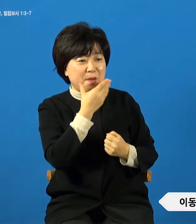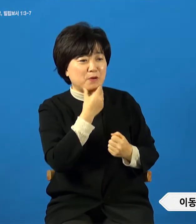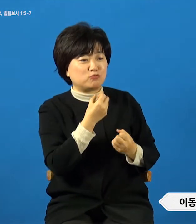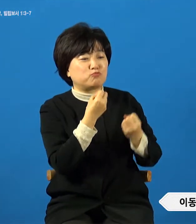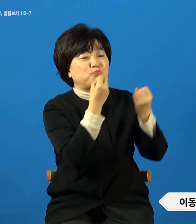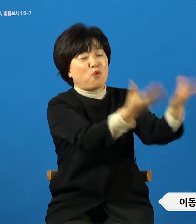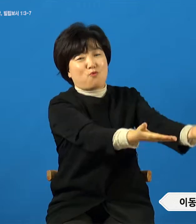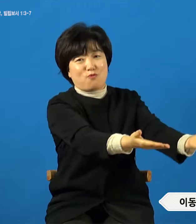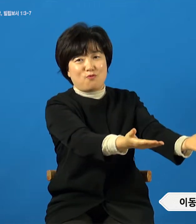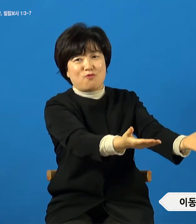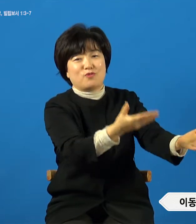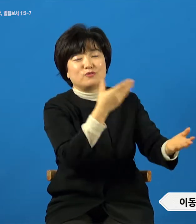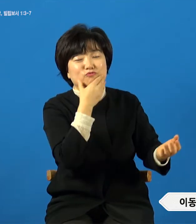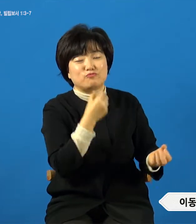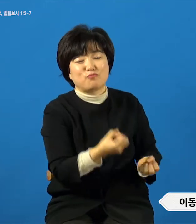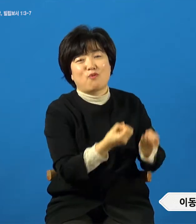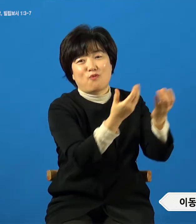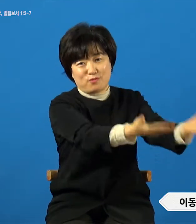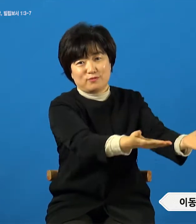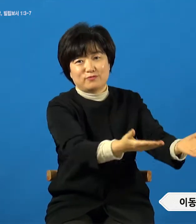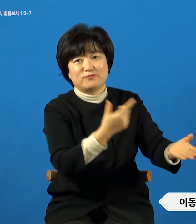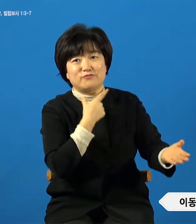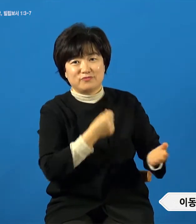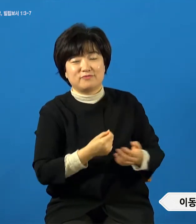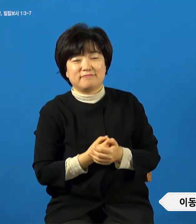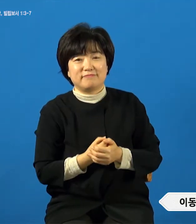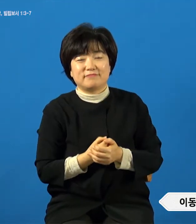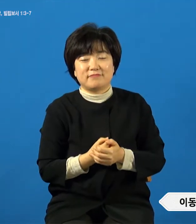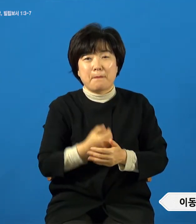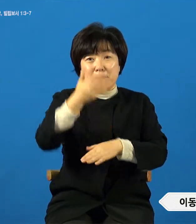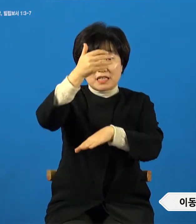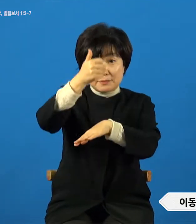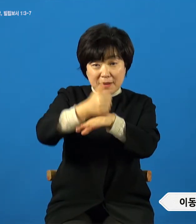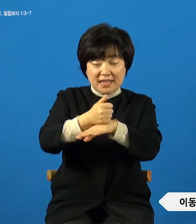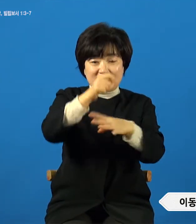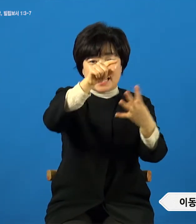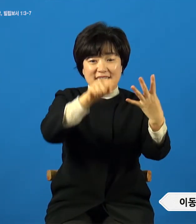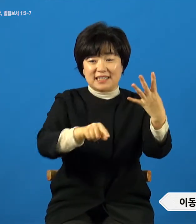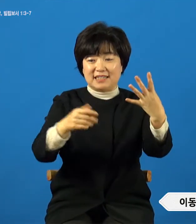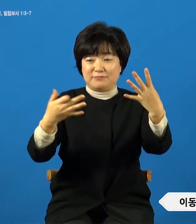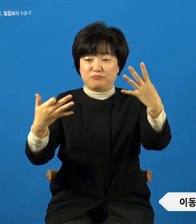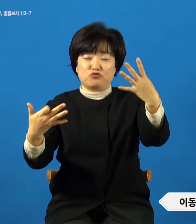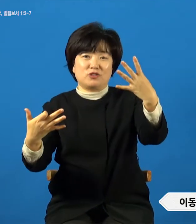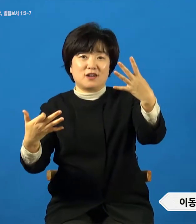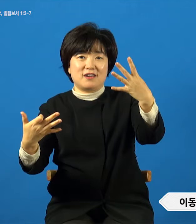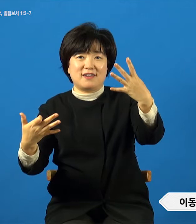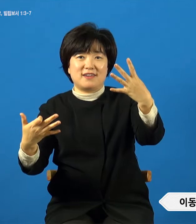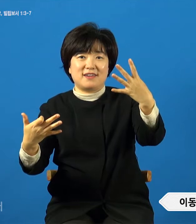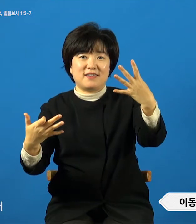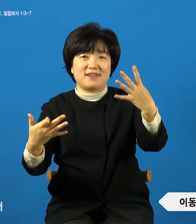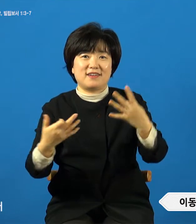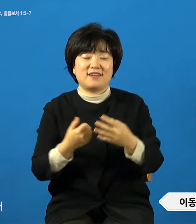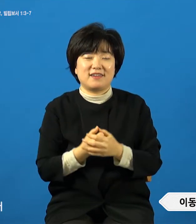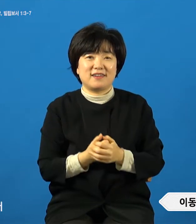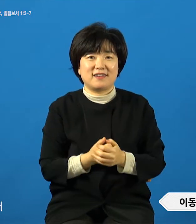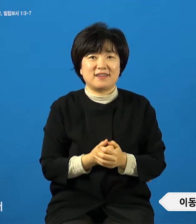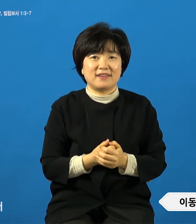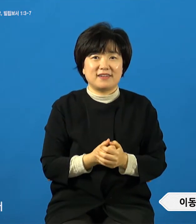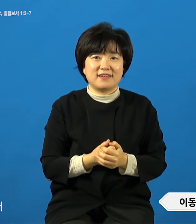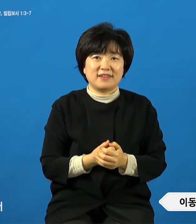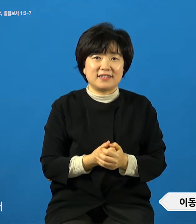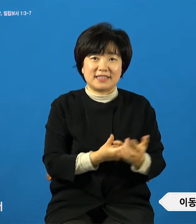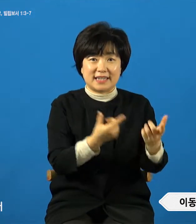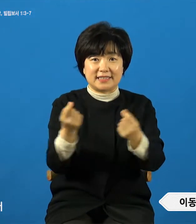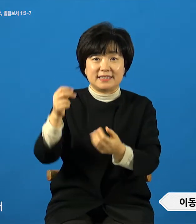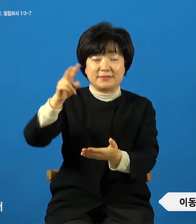그 축복의 메시지가 뭐냐? 빌립보서 마지막 장, 빌립보서 4장 19절의 말씀이에요. 자, 빌립보서 4장 19절을